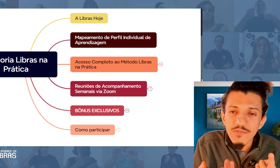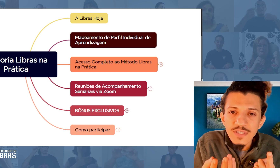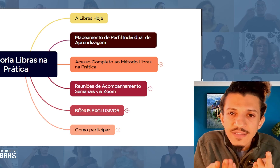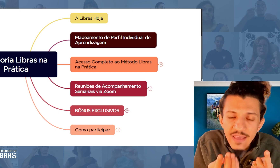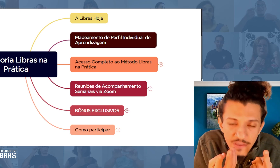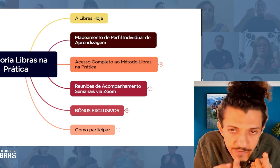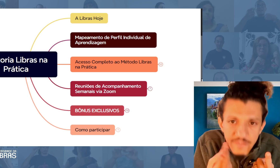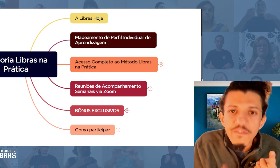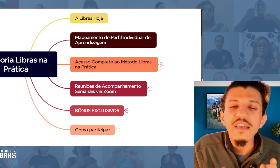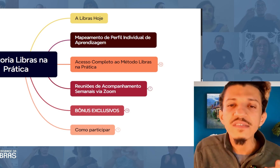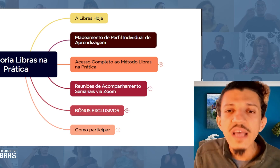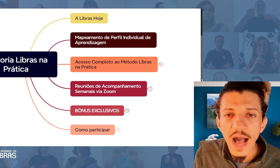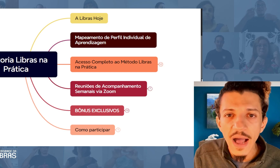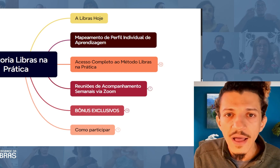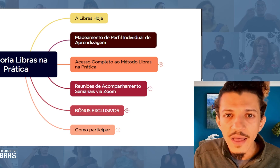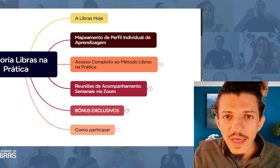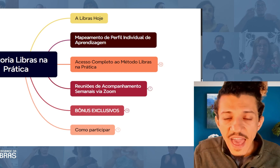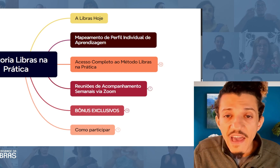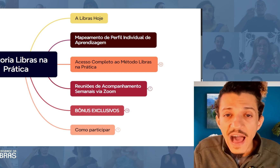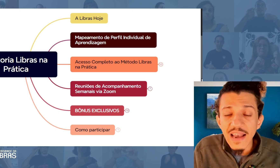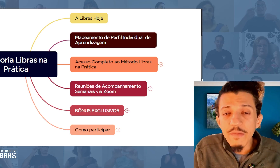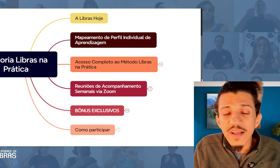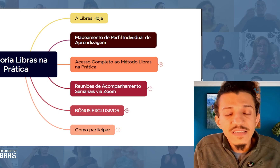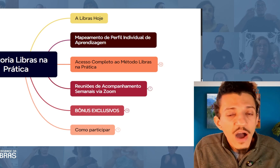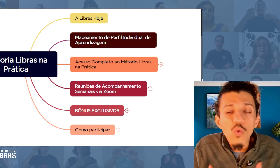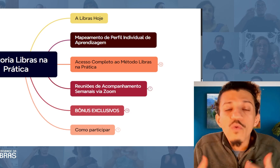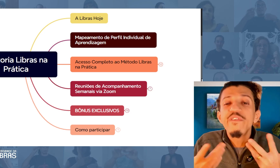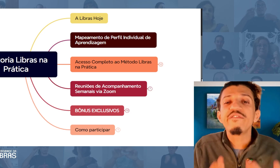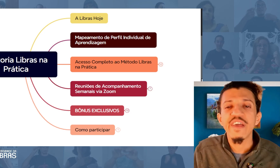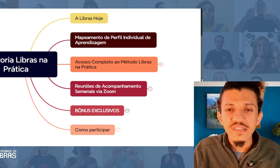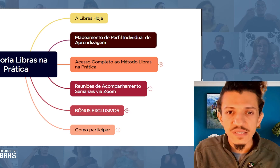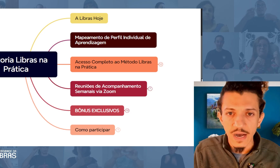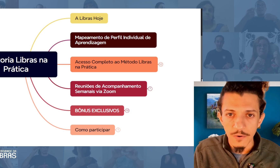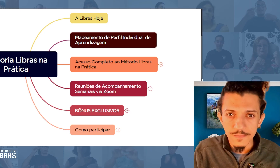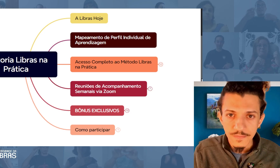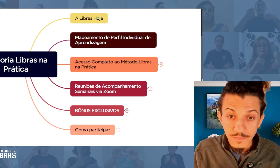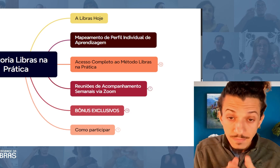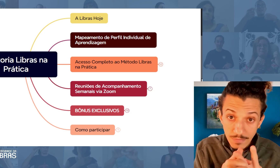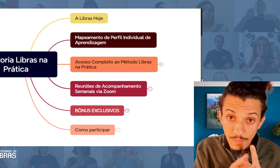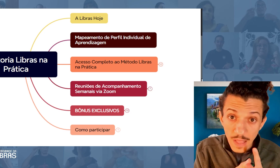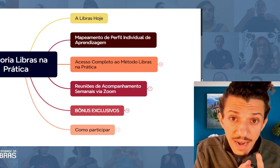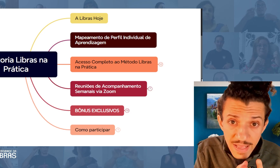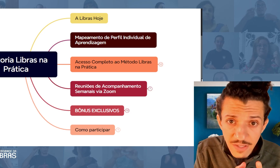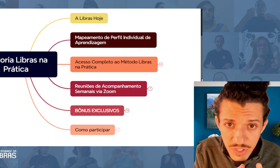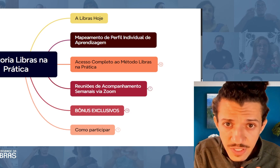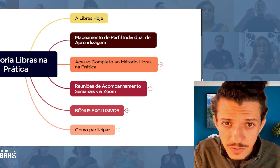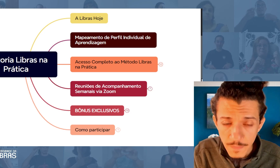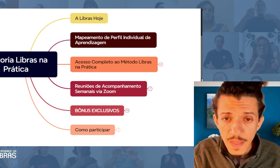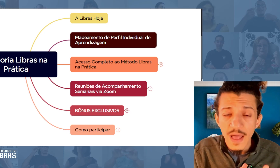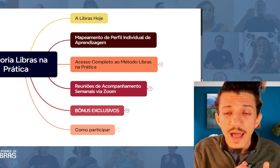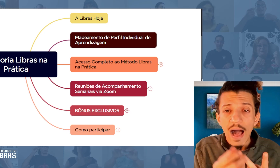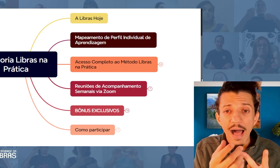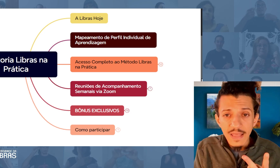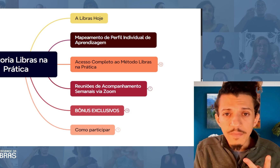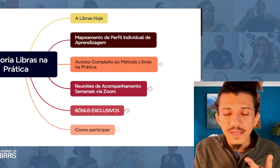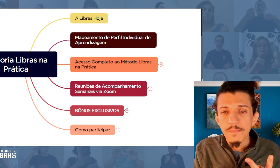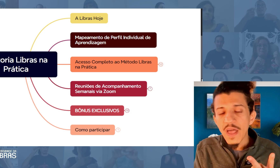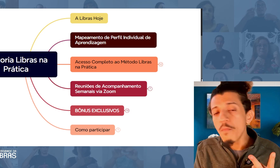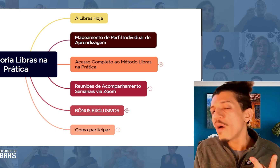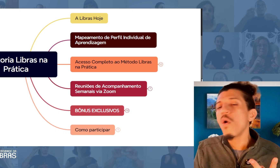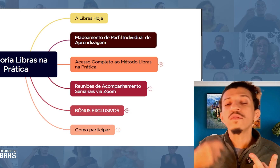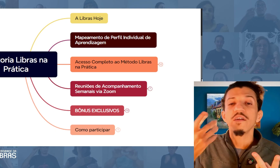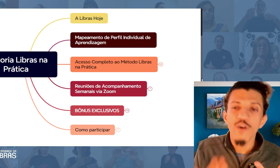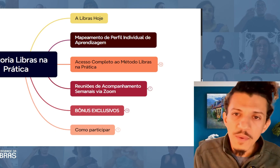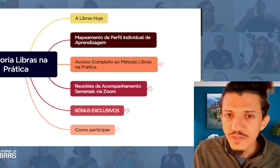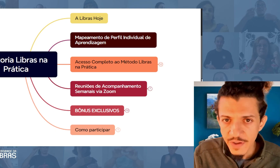coisa que você tem que vivenciar. A Libras é algo vivencial. Além disso, a Libras é